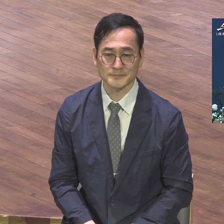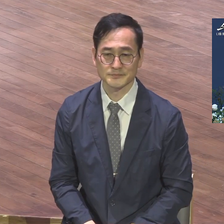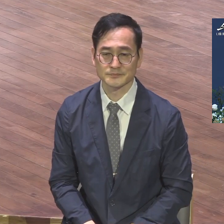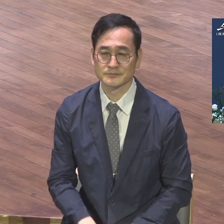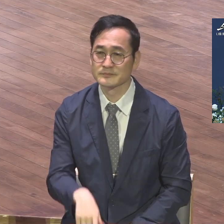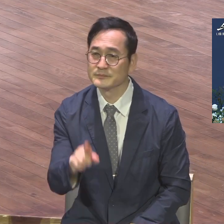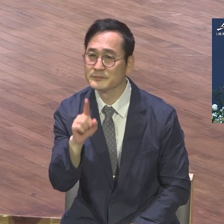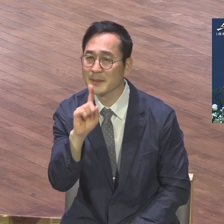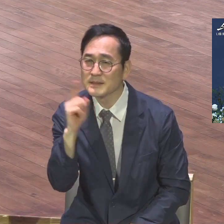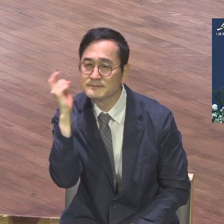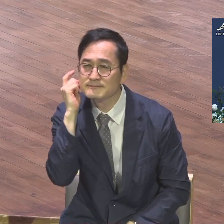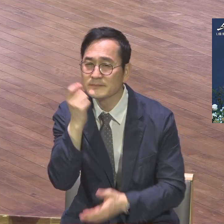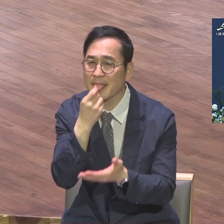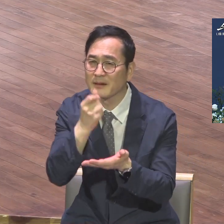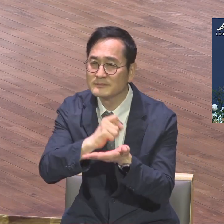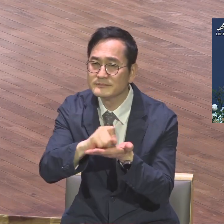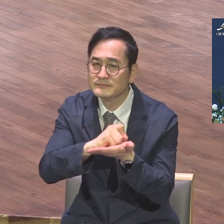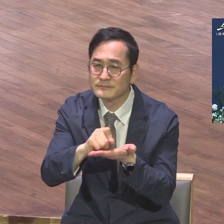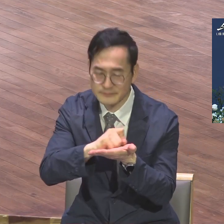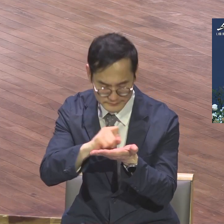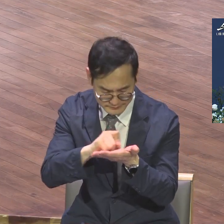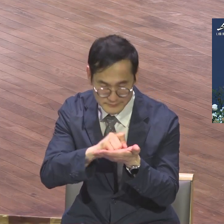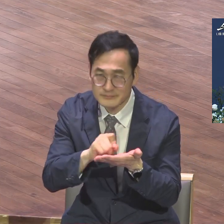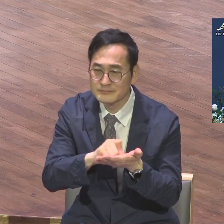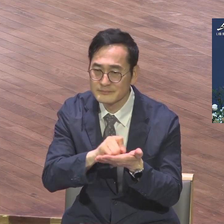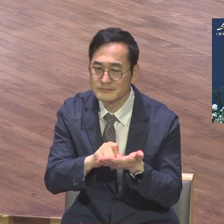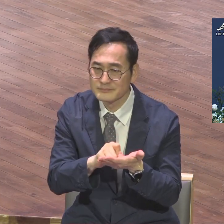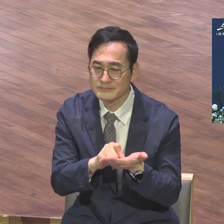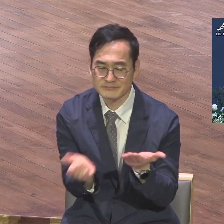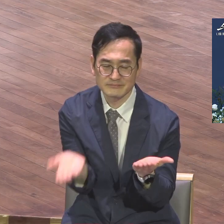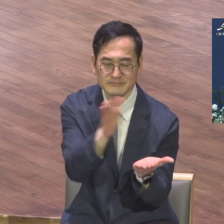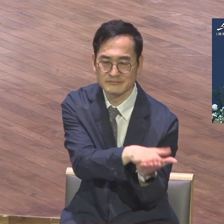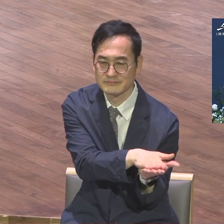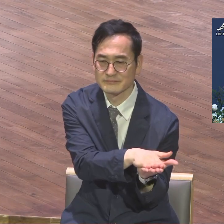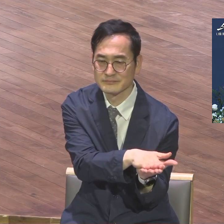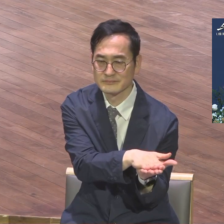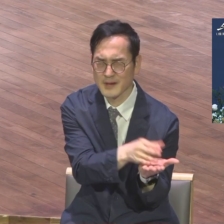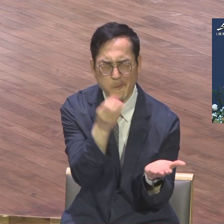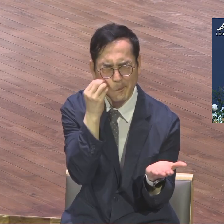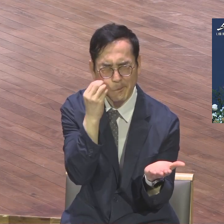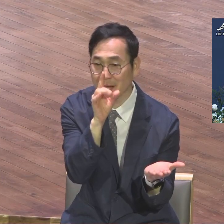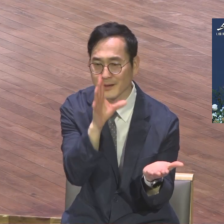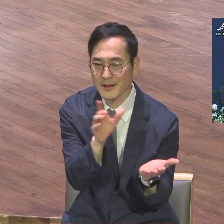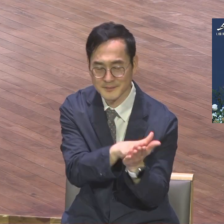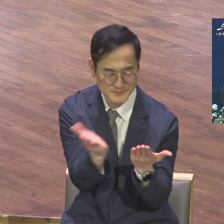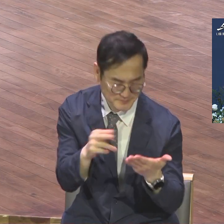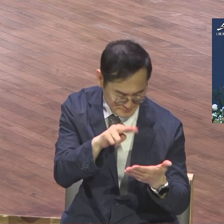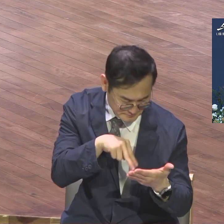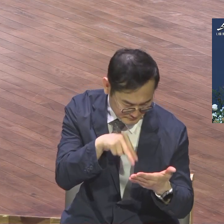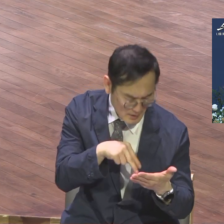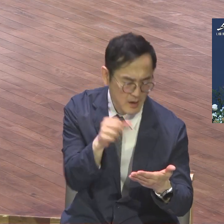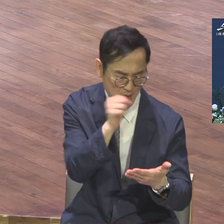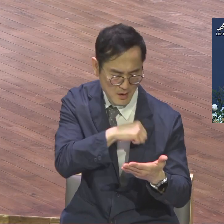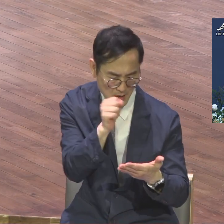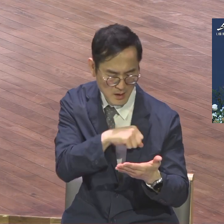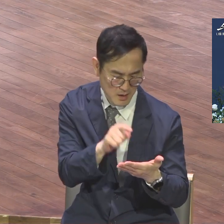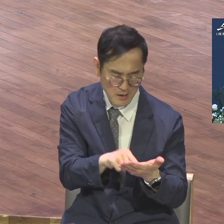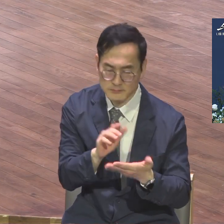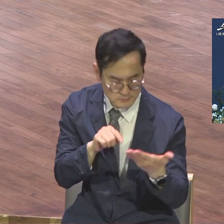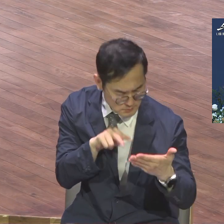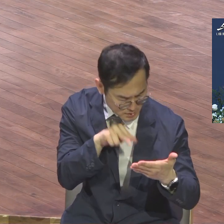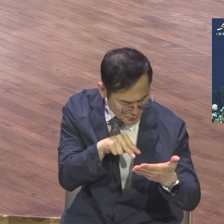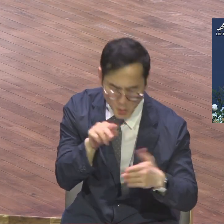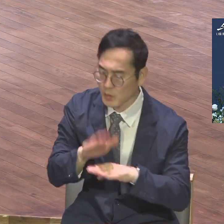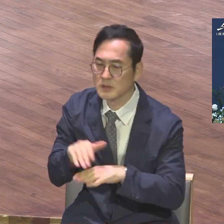것을 하나하나 점검하면서 그렇게 나가면 영적 성장이 되지요.